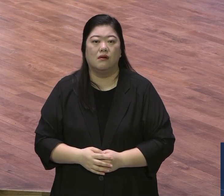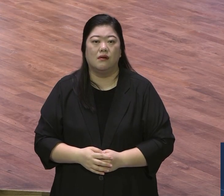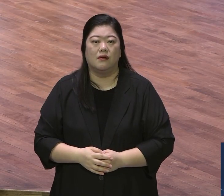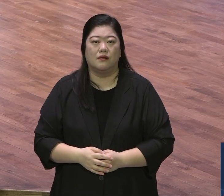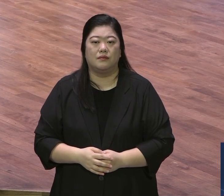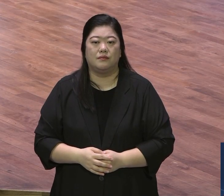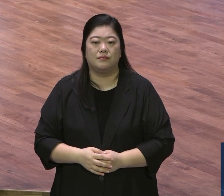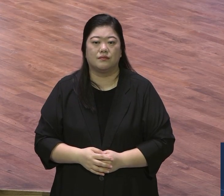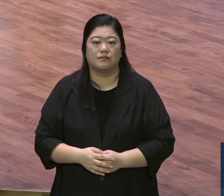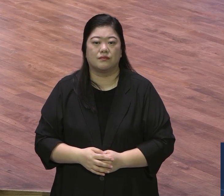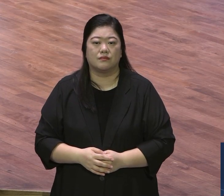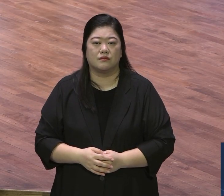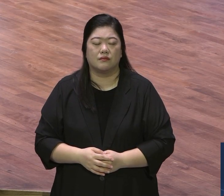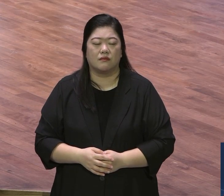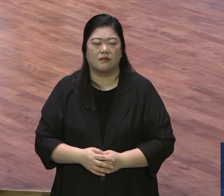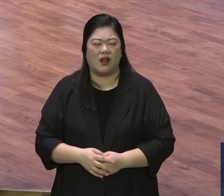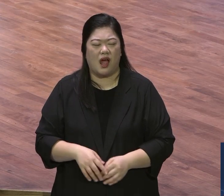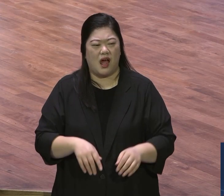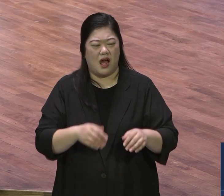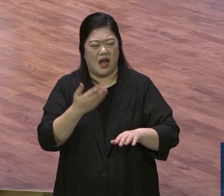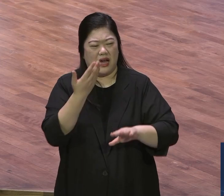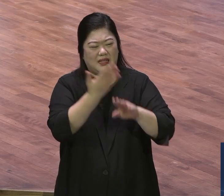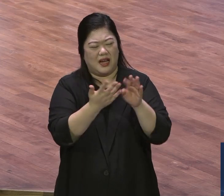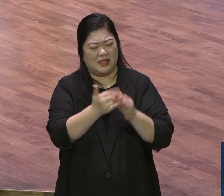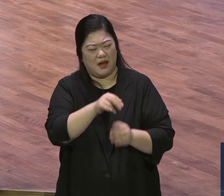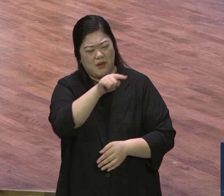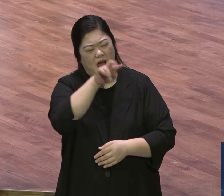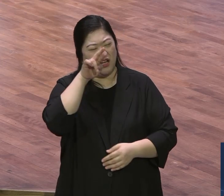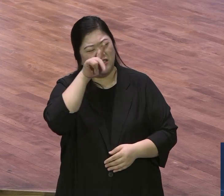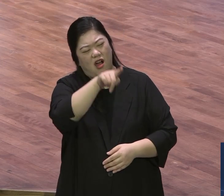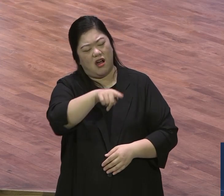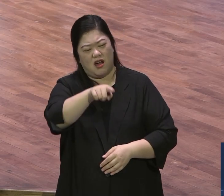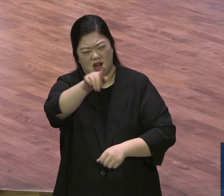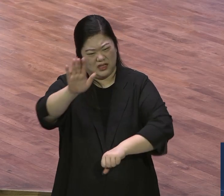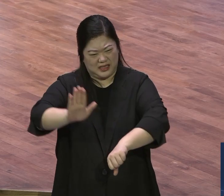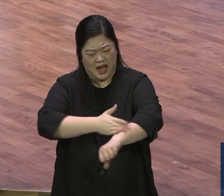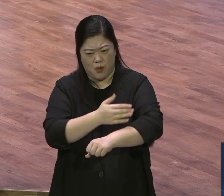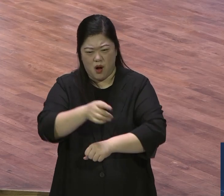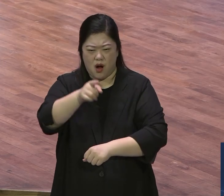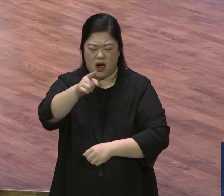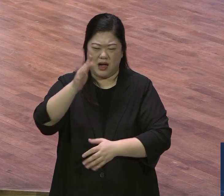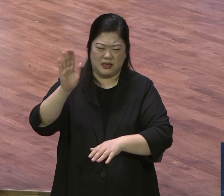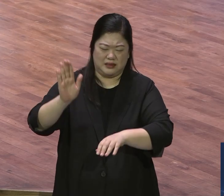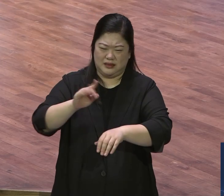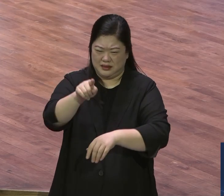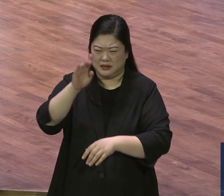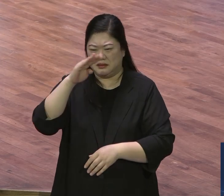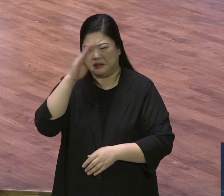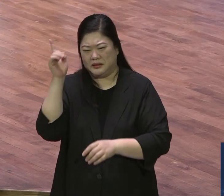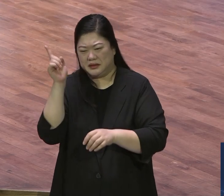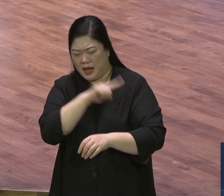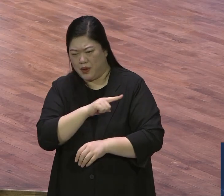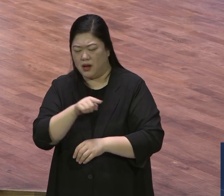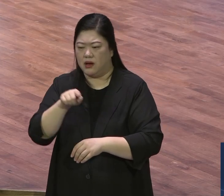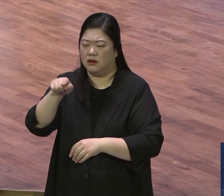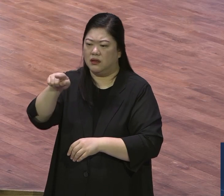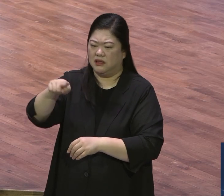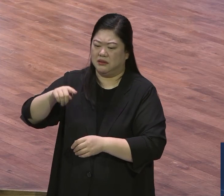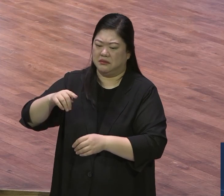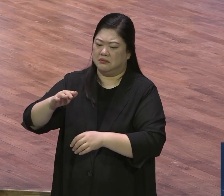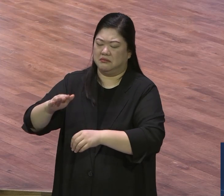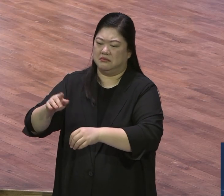남 잘못 지적하고 맨날 틀린 거 이야기하고 맨날 부정적인 사람 교회를 생각하는 것 같고 많이 남을